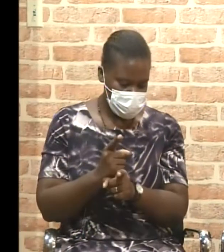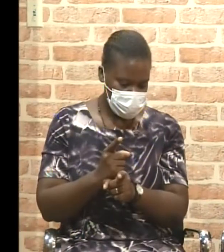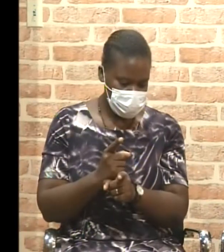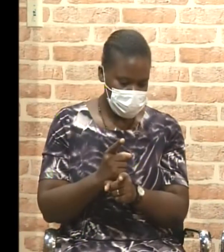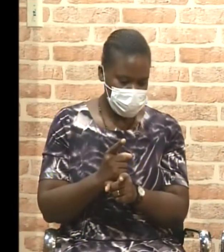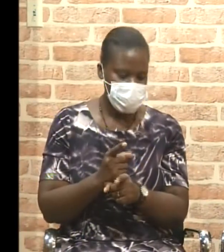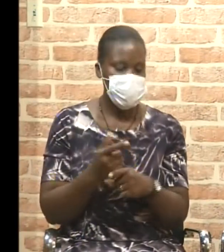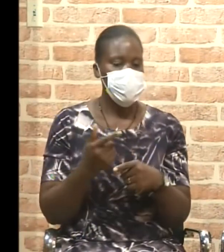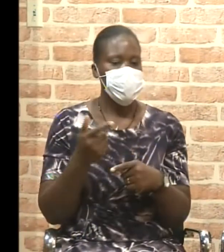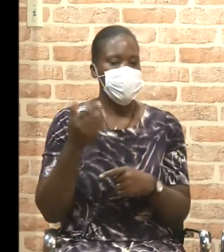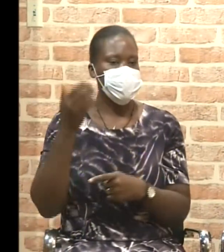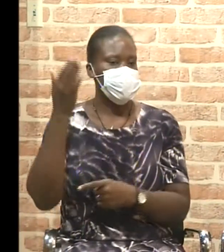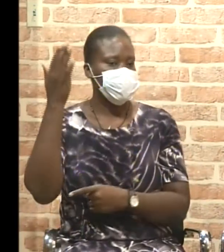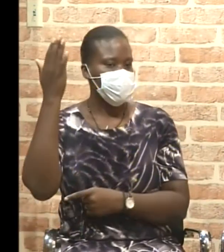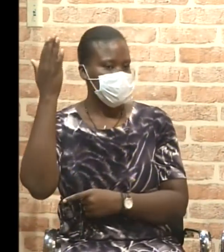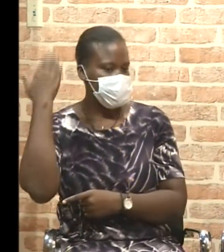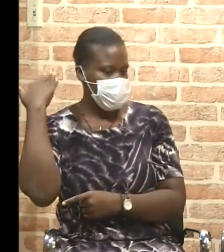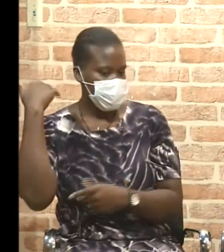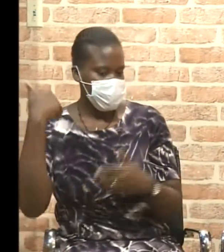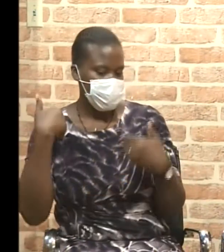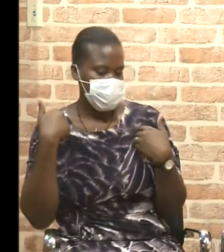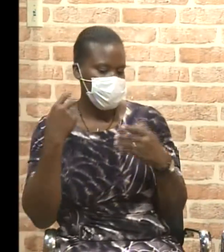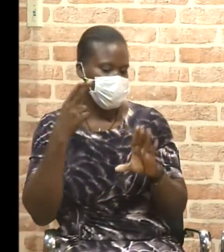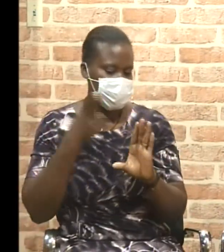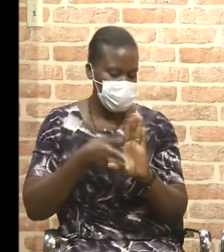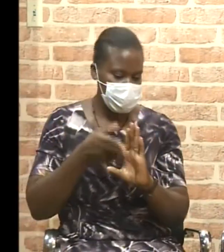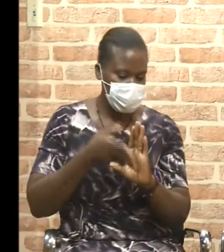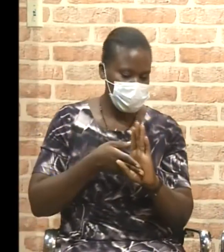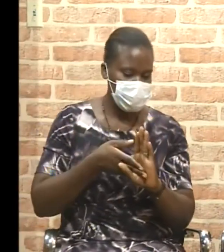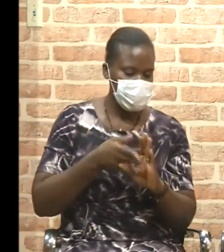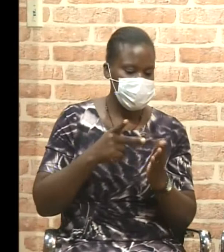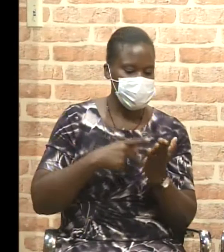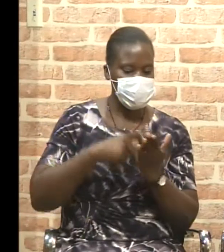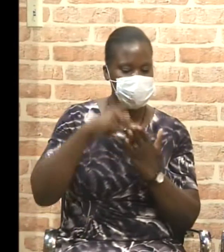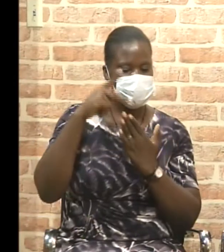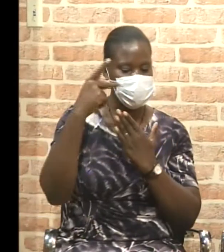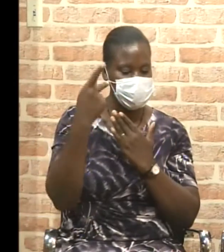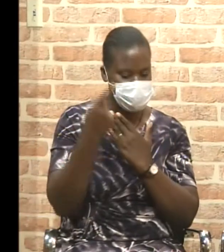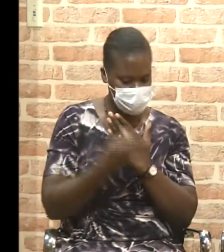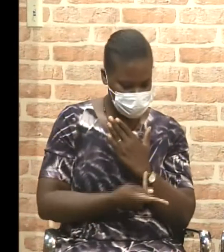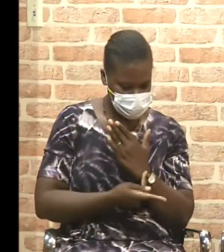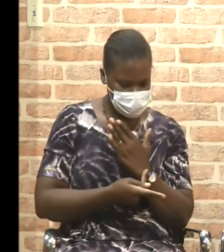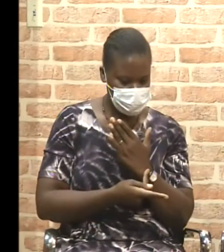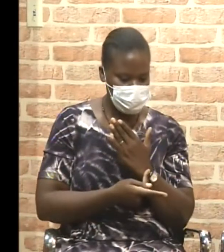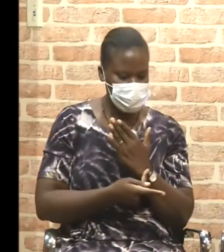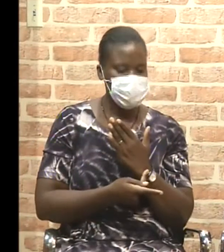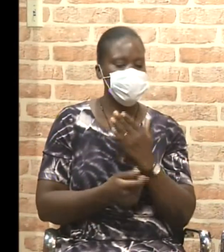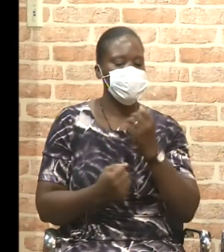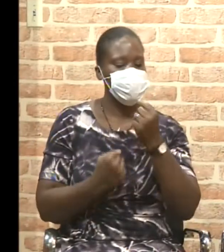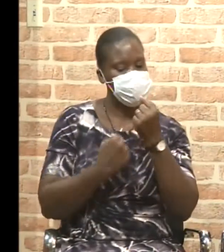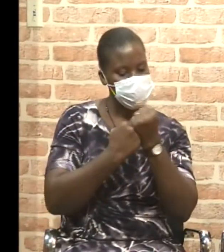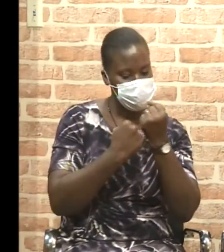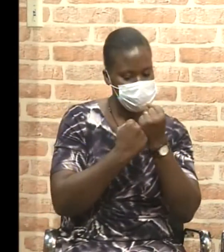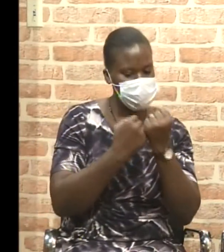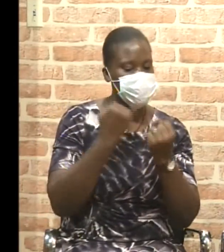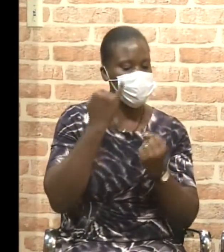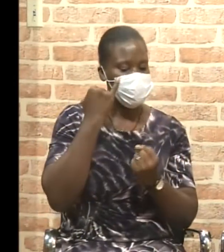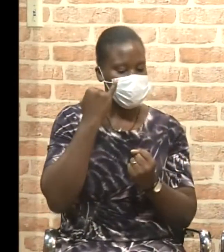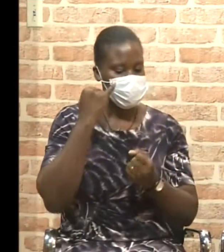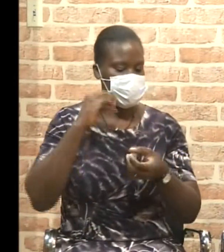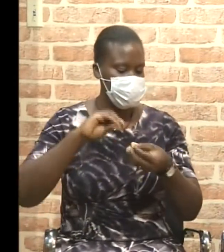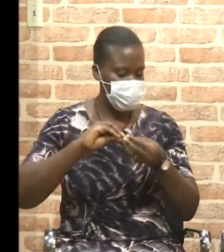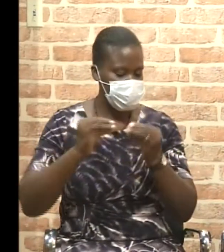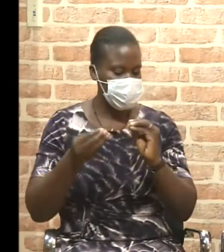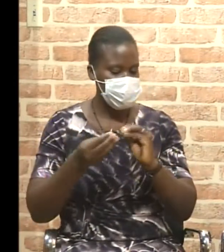handicapé qui était participé déjà dans un programme et qui était le corps mon handicapé tout. Donc c'est sûr que si numéro style